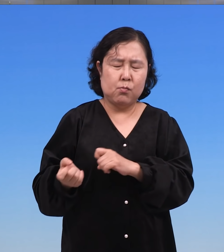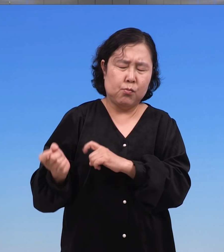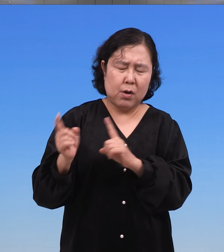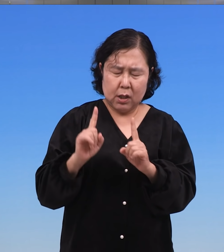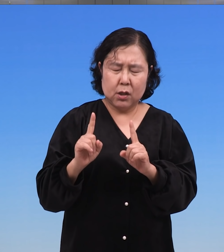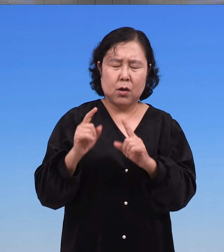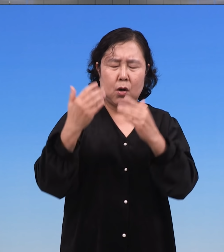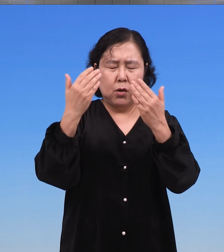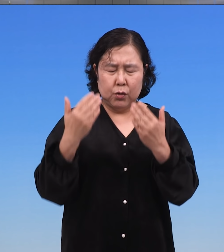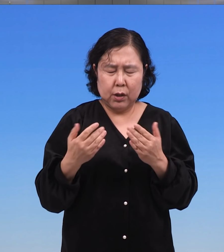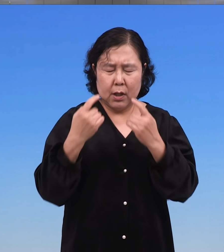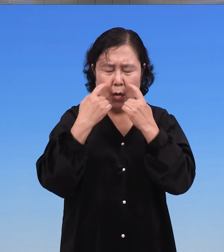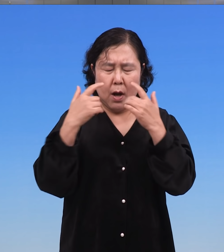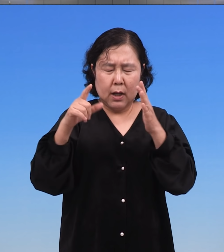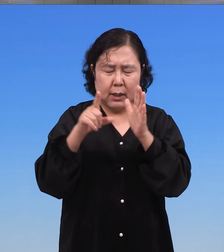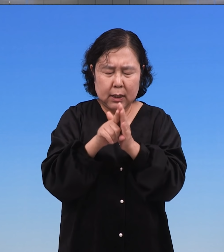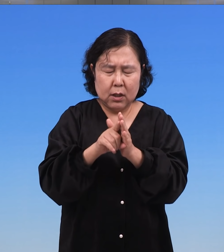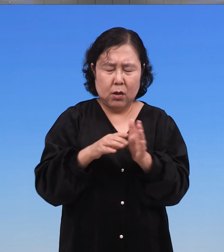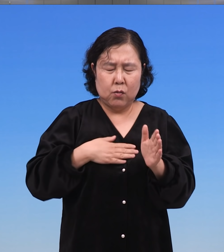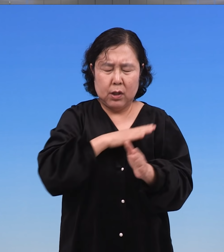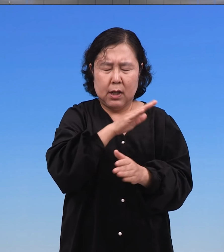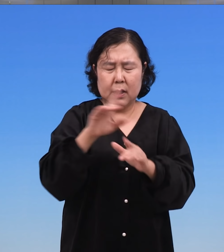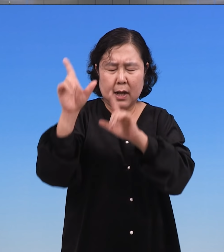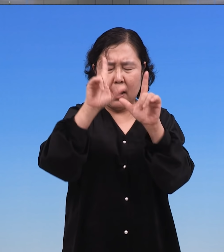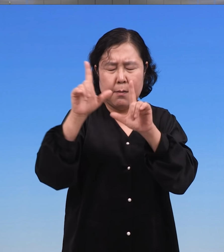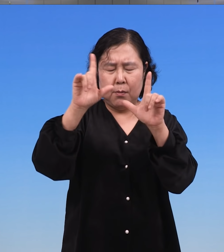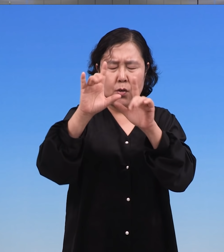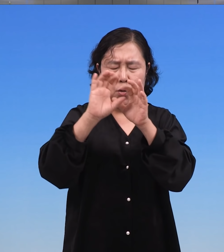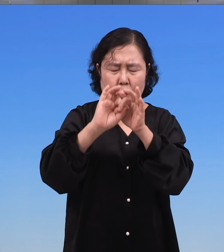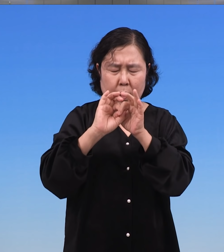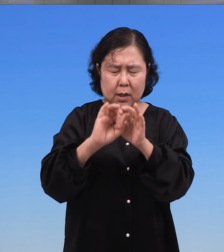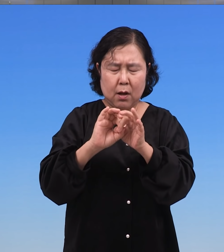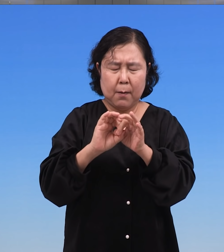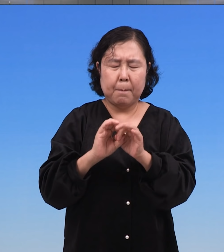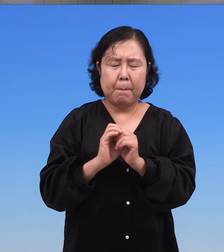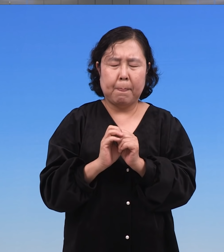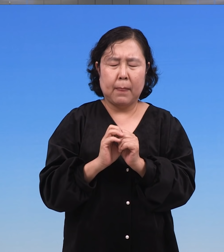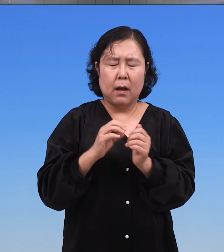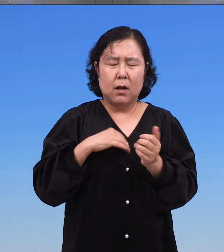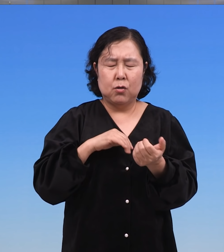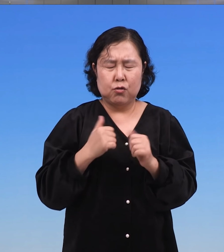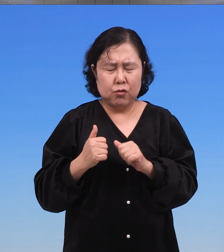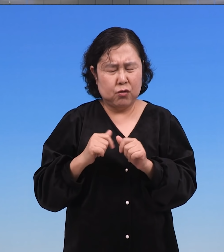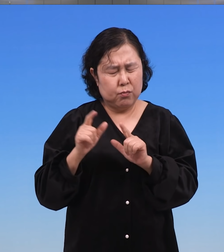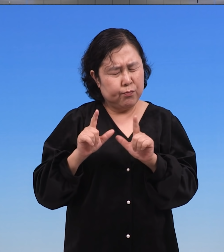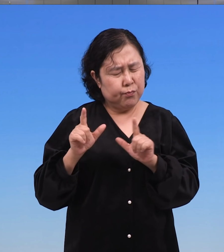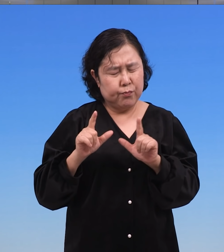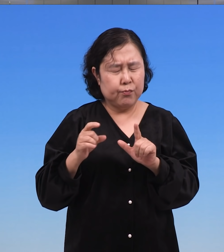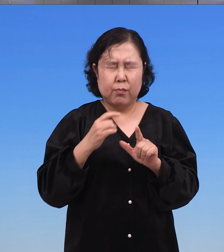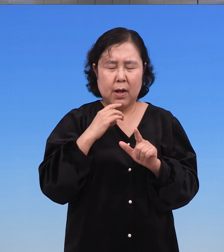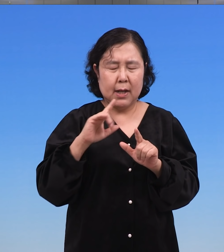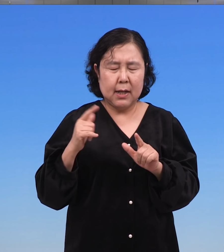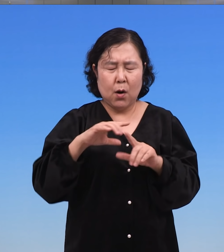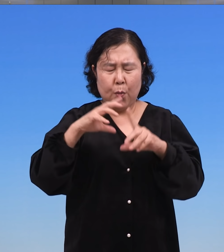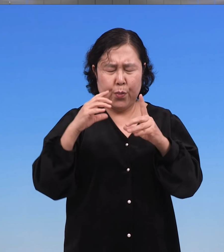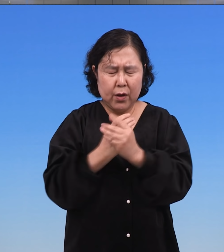나를 부활시켜 주신다는 이 확신을 우리의 삶을 통하여, 그래서 하나님 그저 죽는 신용이